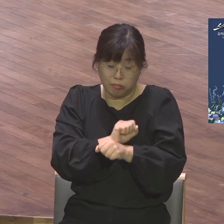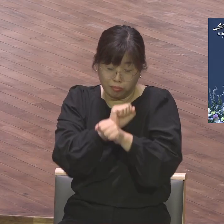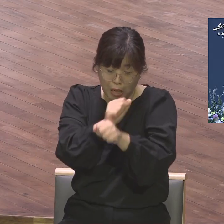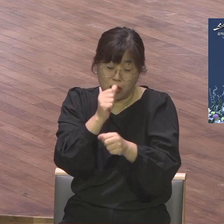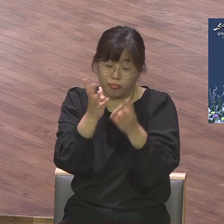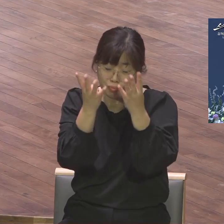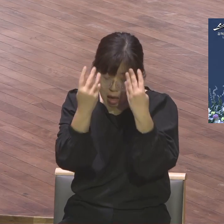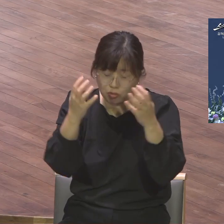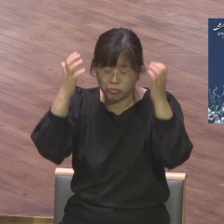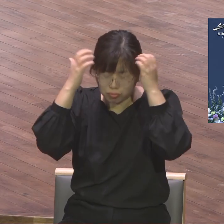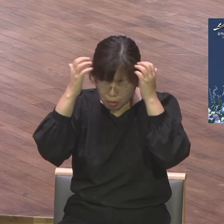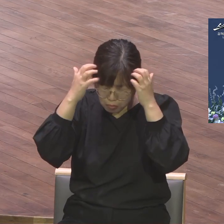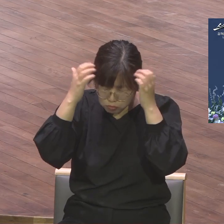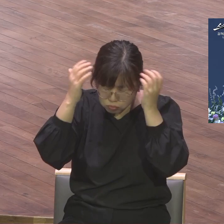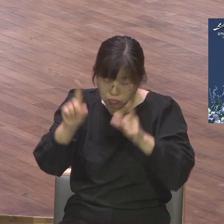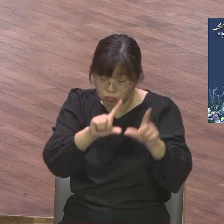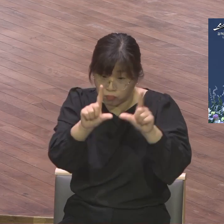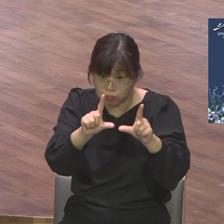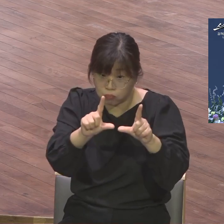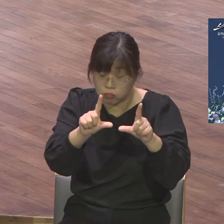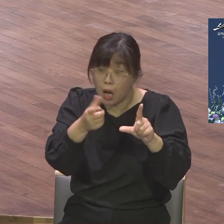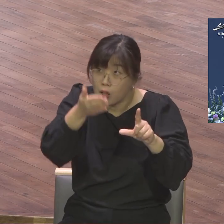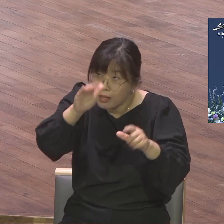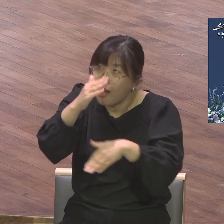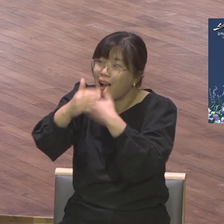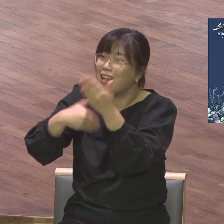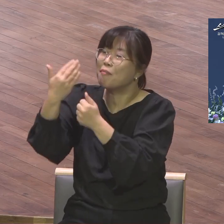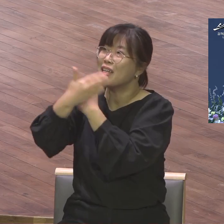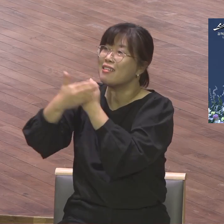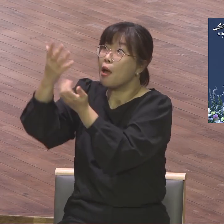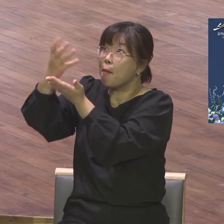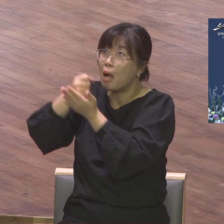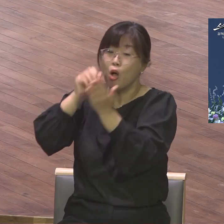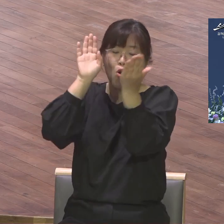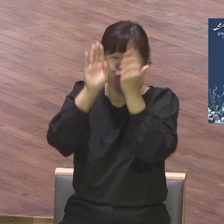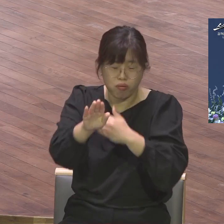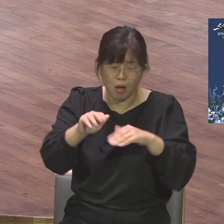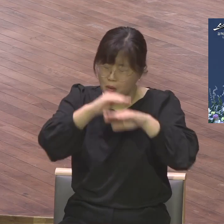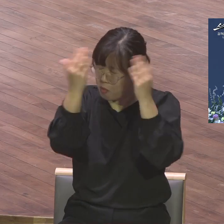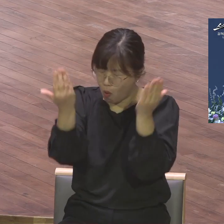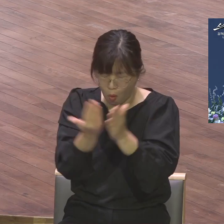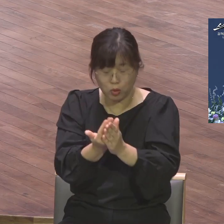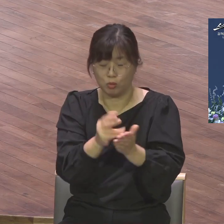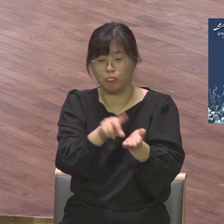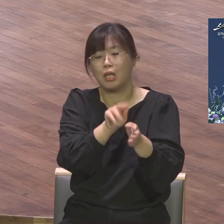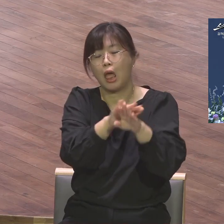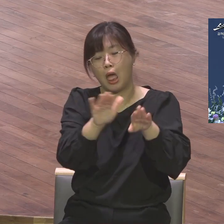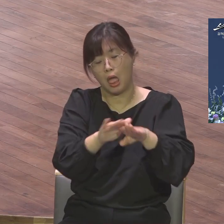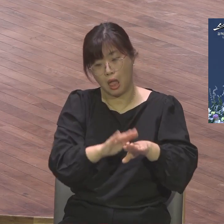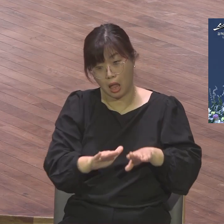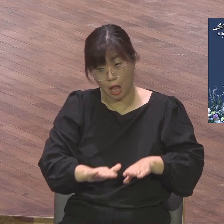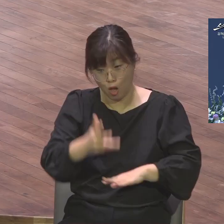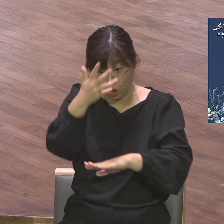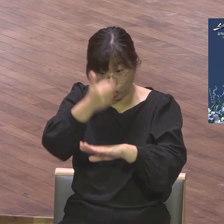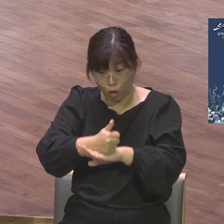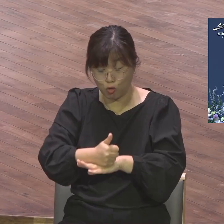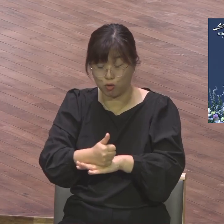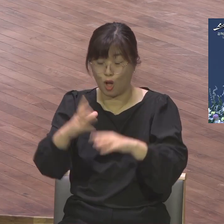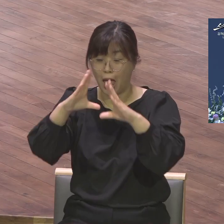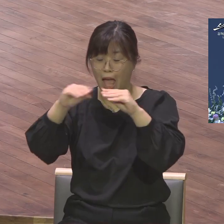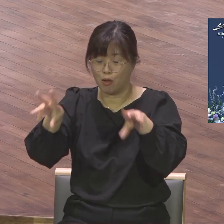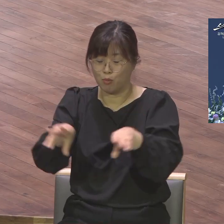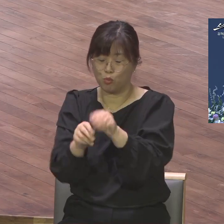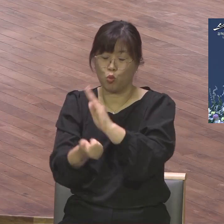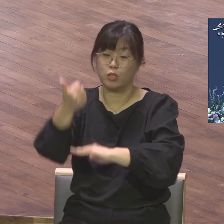살았어요. 요셉. 자, 모세 어땠습니까? 모세 40년 동안 광야 생활을 하면서 아무것도 아닌